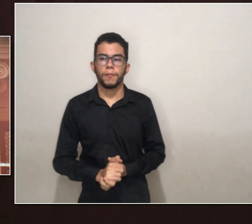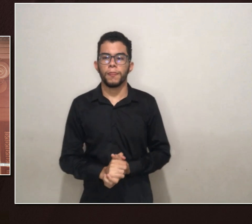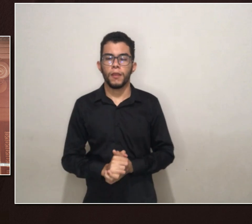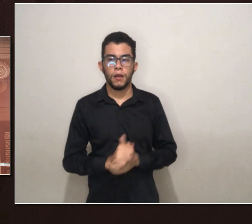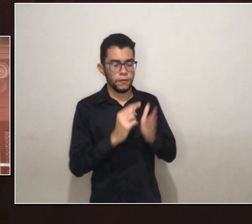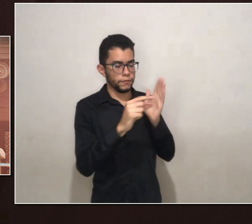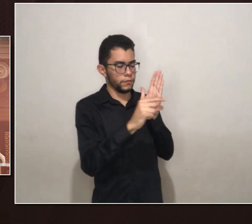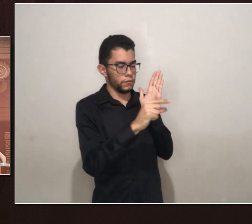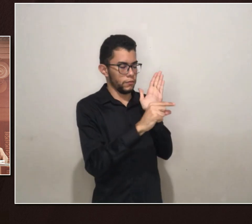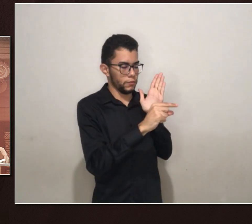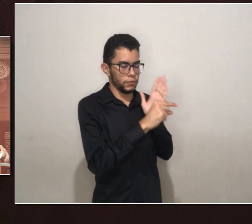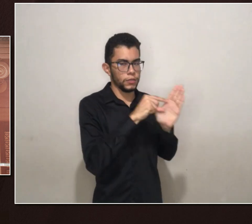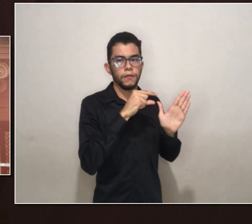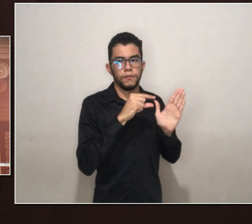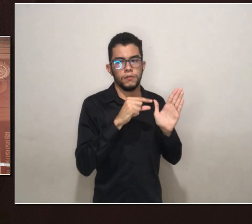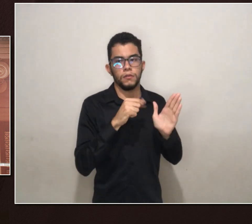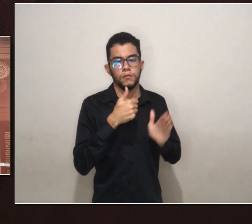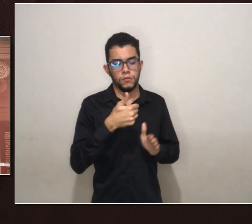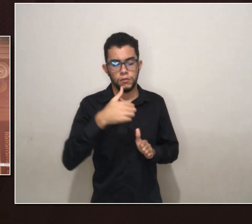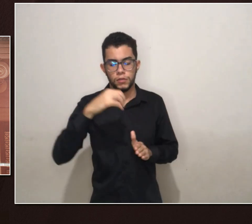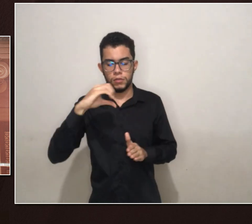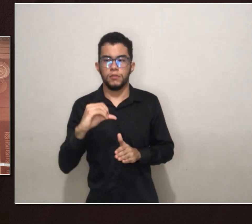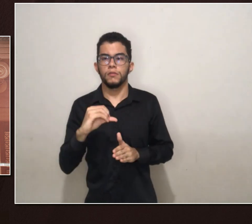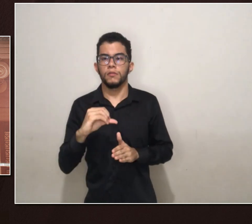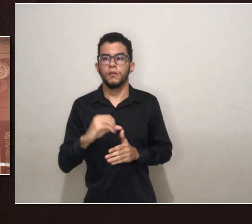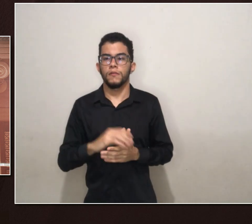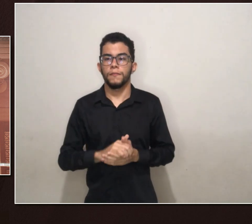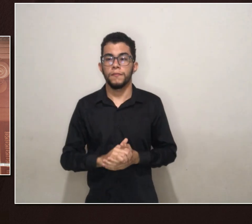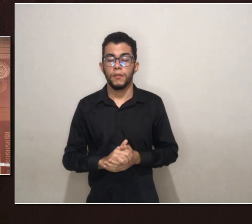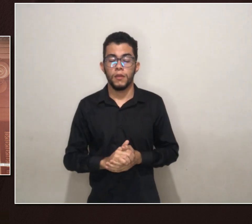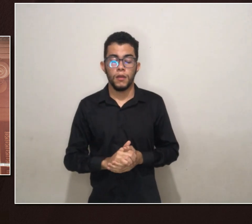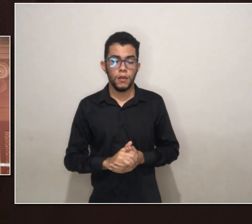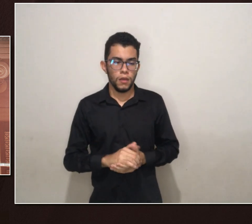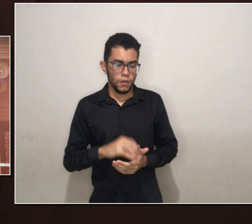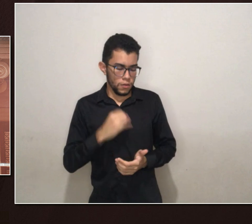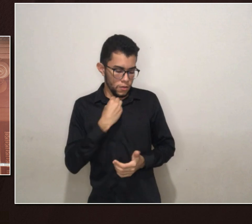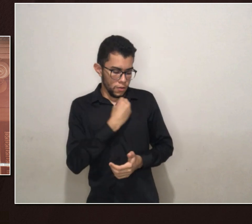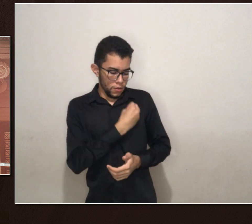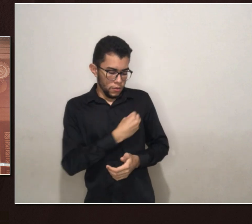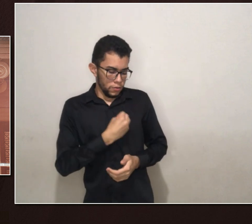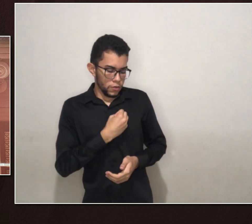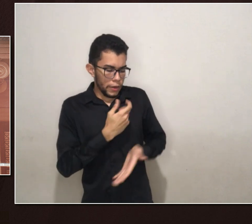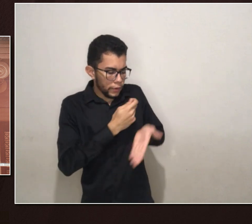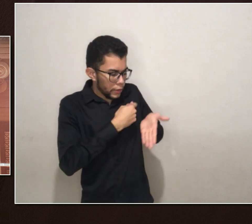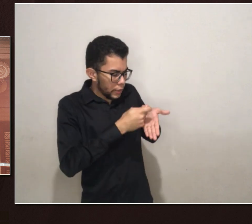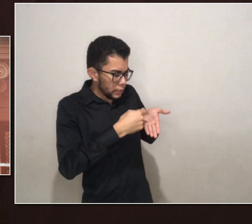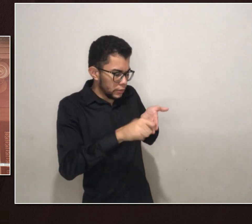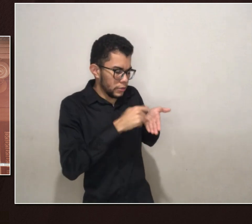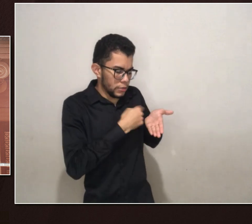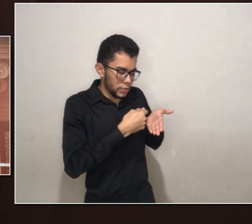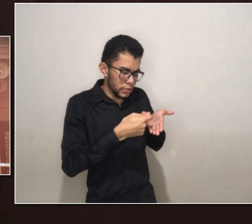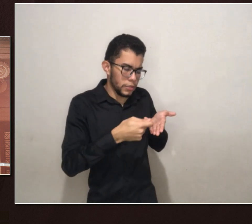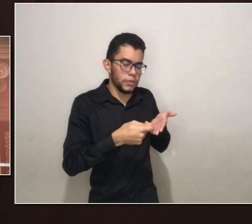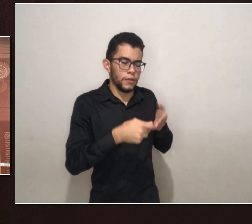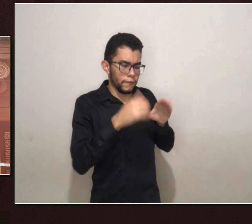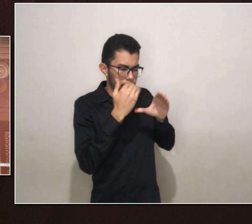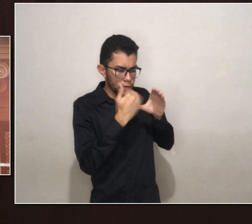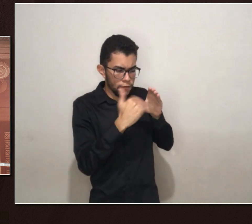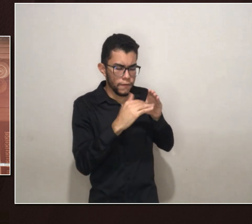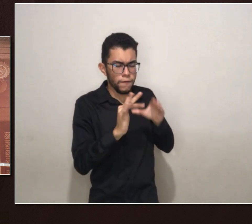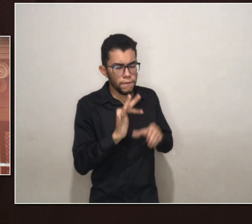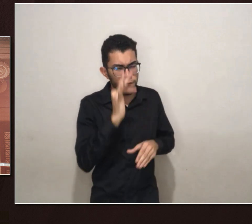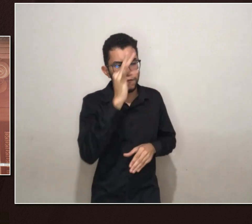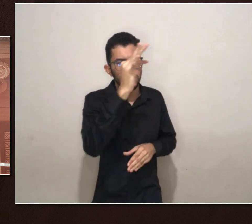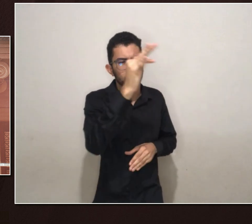que vistes, as que são e as que hão de acontecer depois dessas. As que